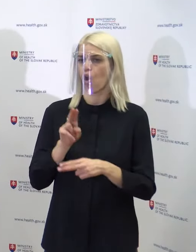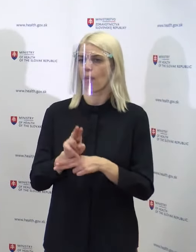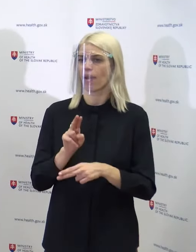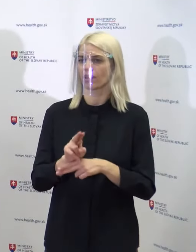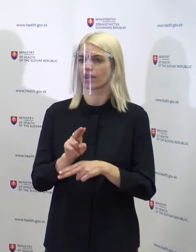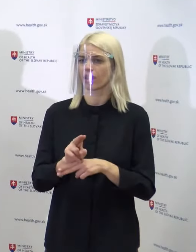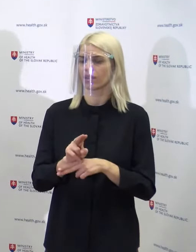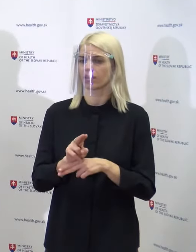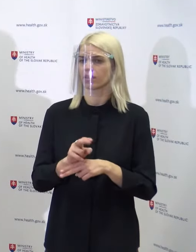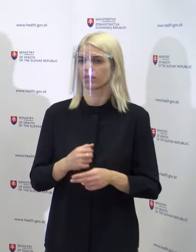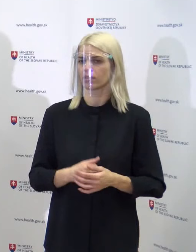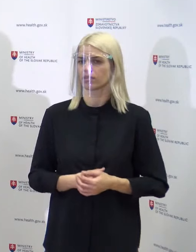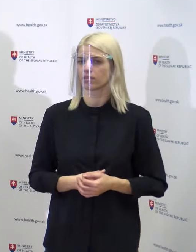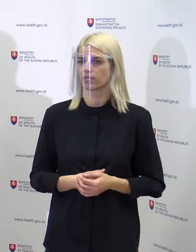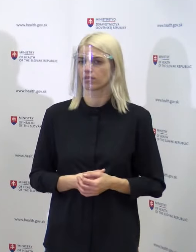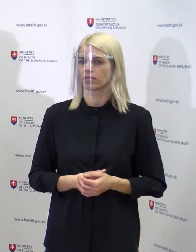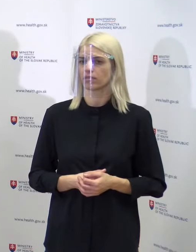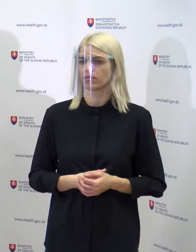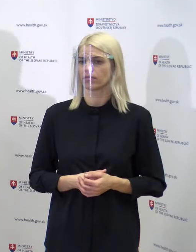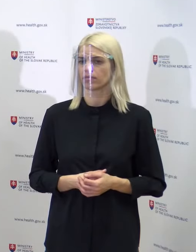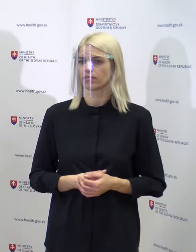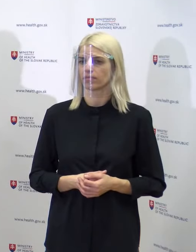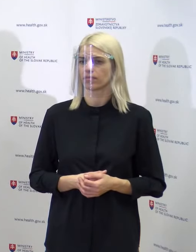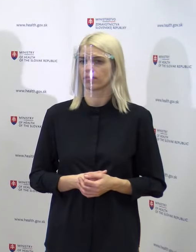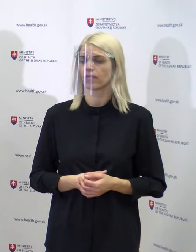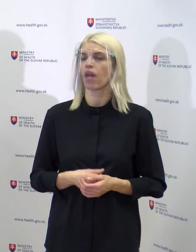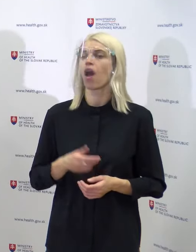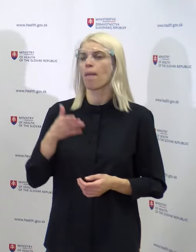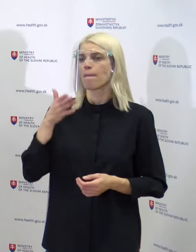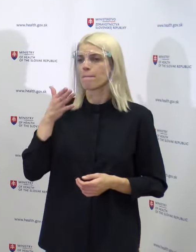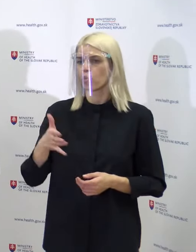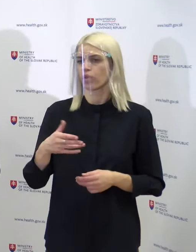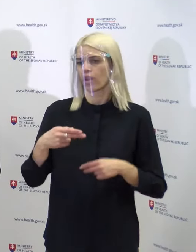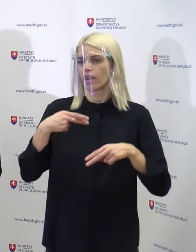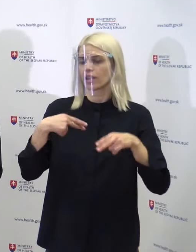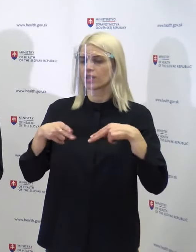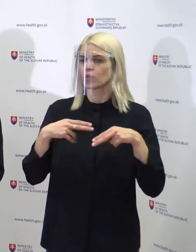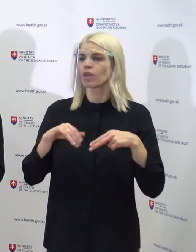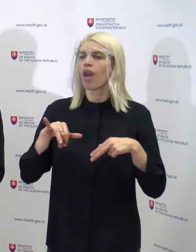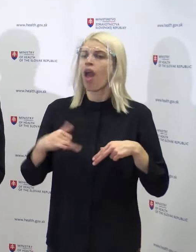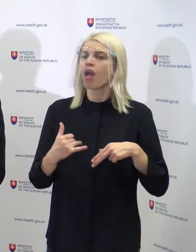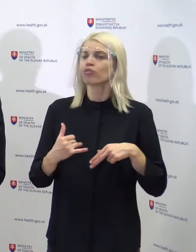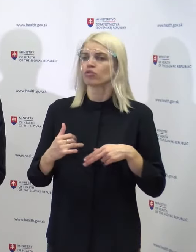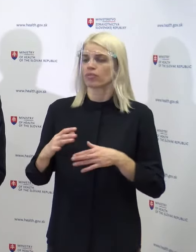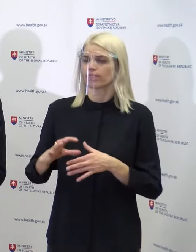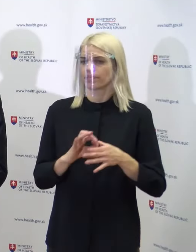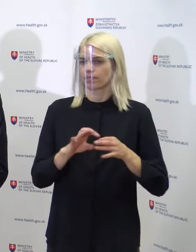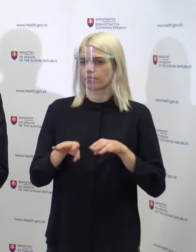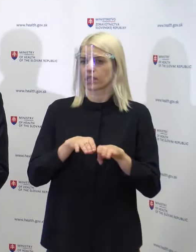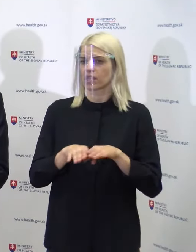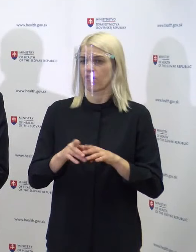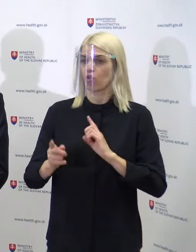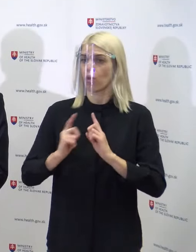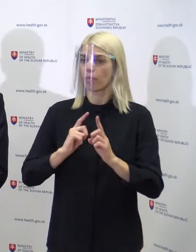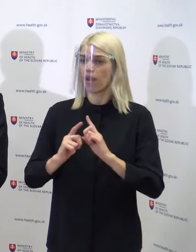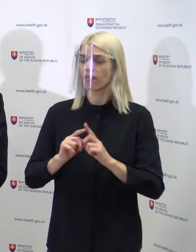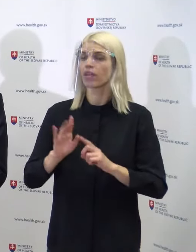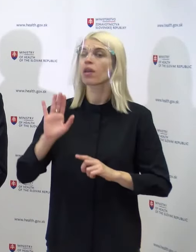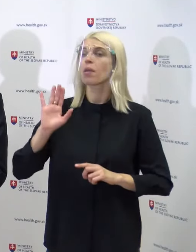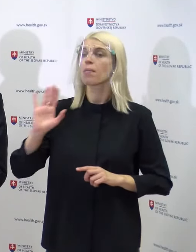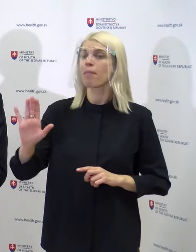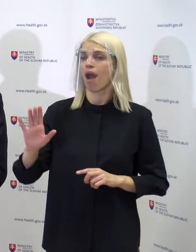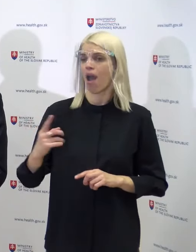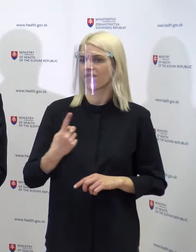v tých diaľkových linkách. A bude k tomu samozrejme diskusia ešte s ministerstvom dopravy, ktorí majú svojho